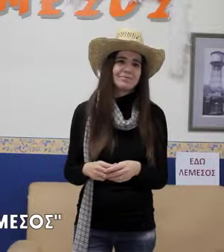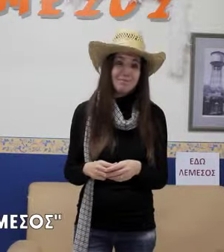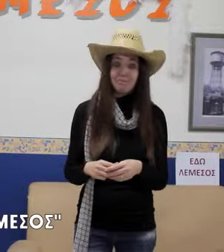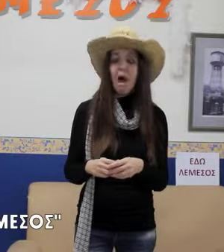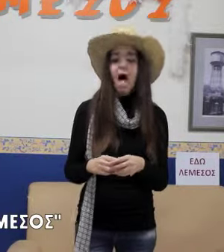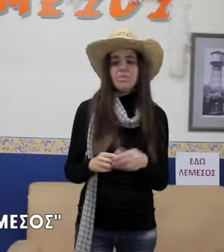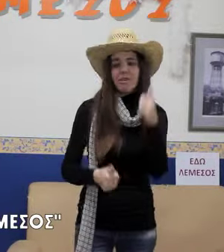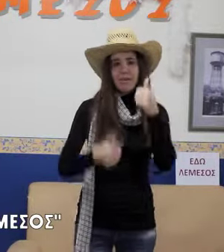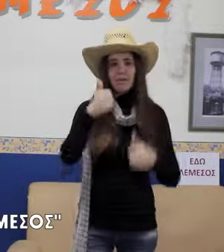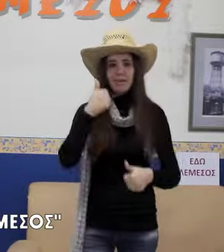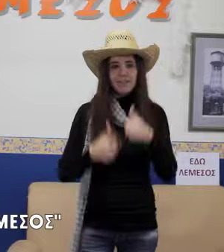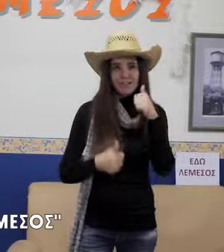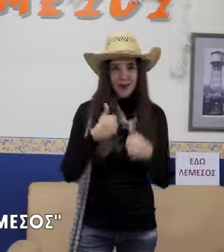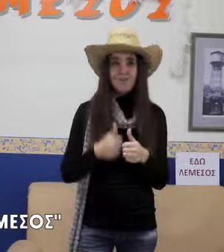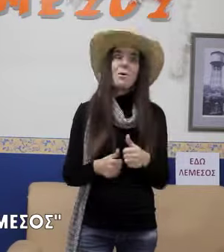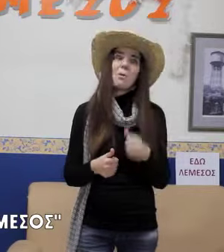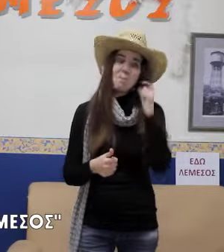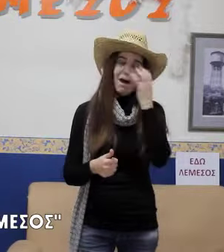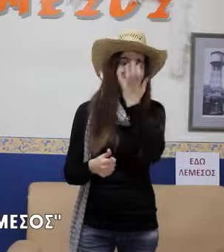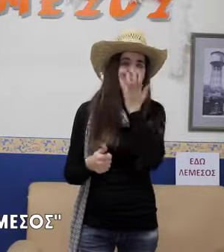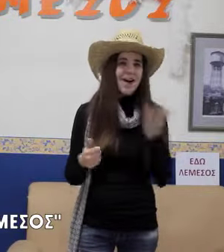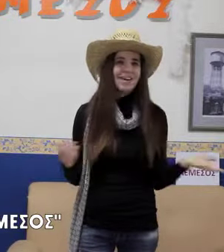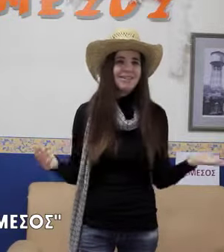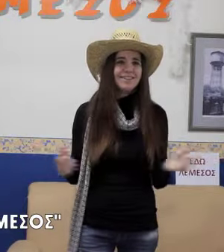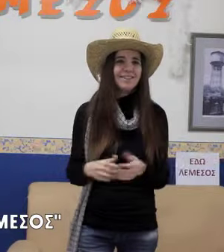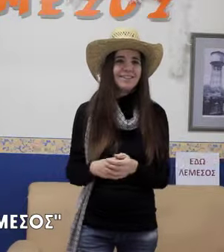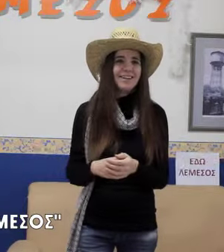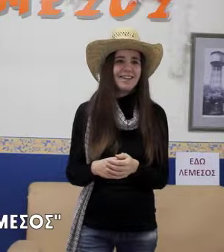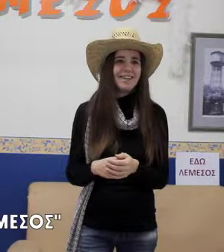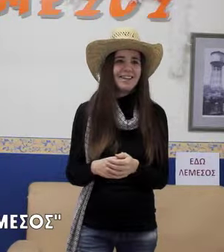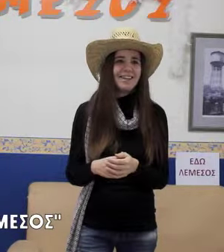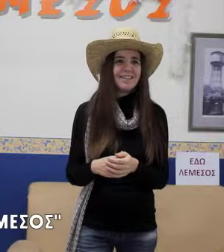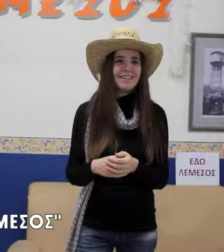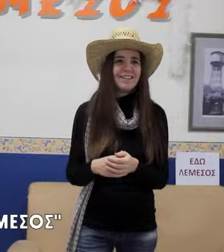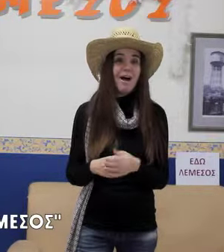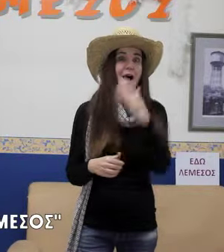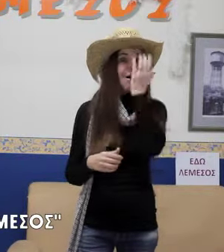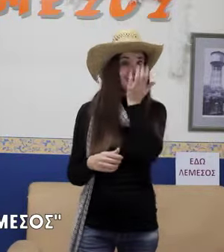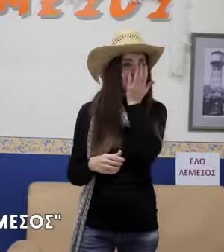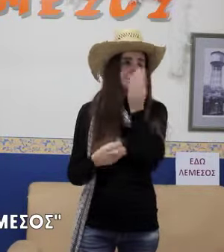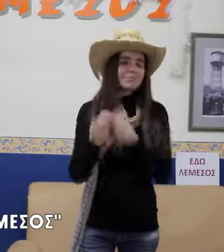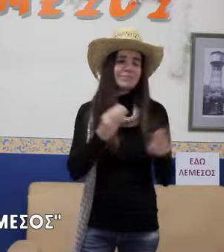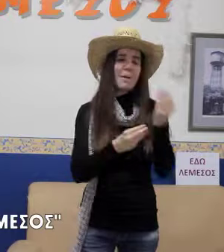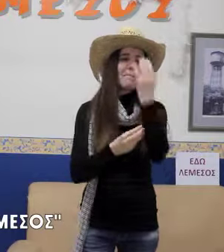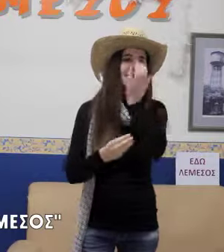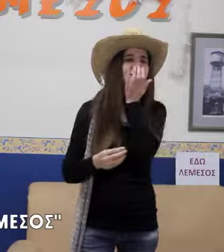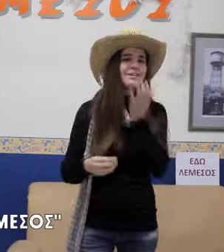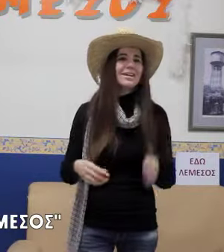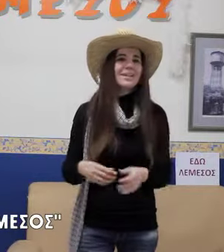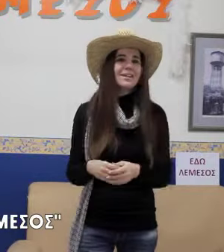Διαγωνισμός πελόμασκας και έξυπνης μάσκας. βραβεία